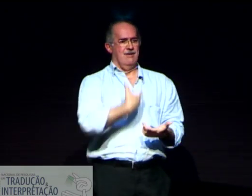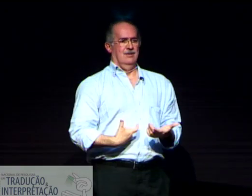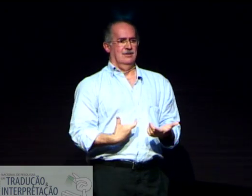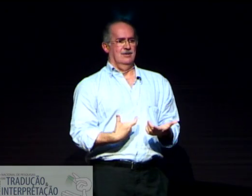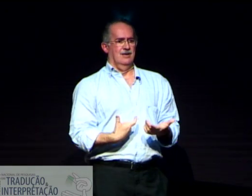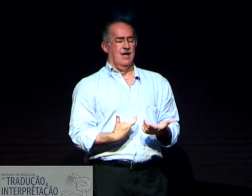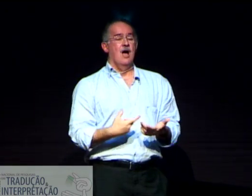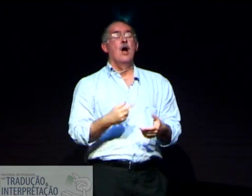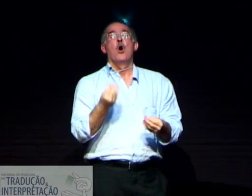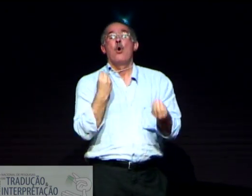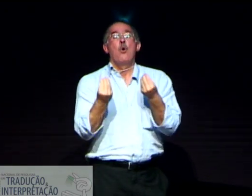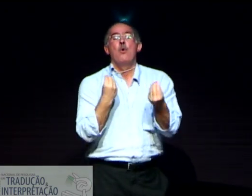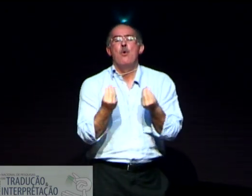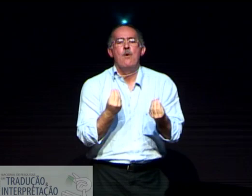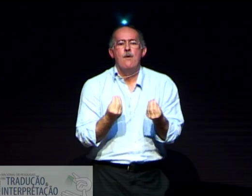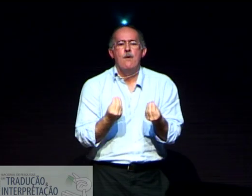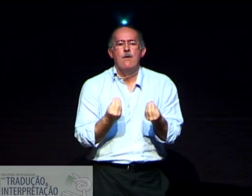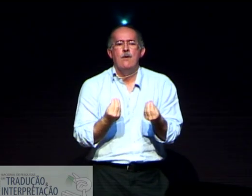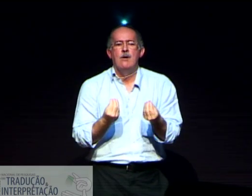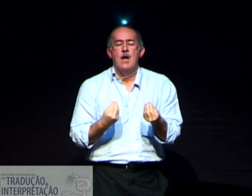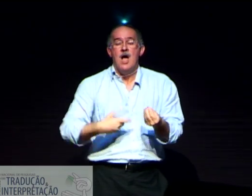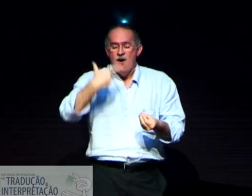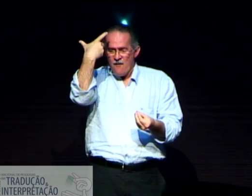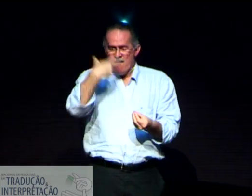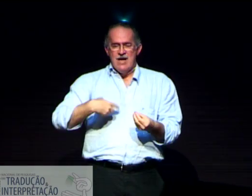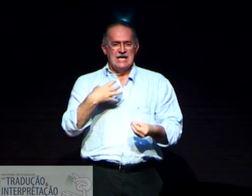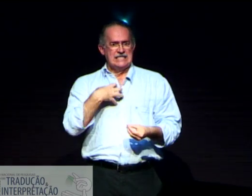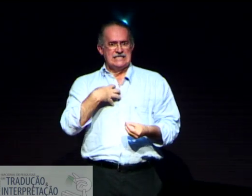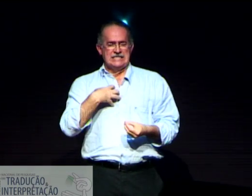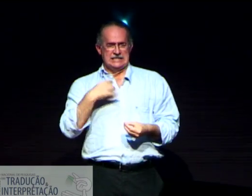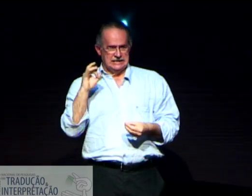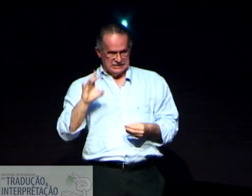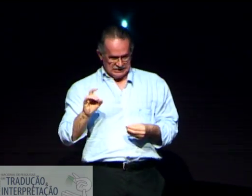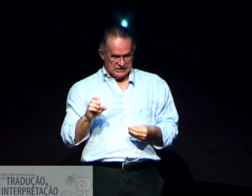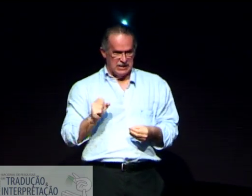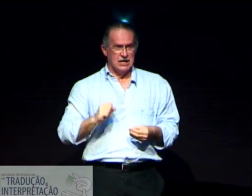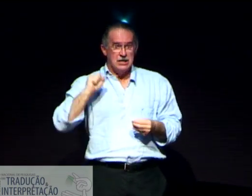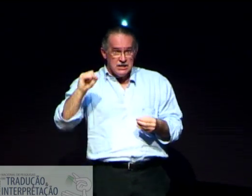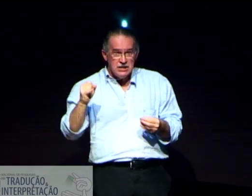E observando as concepções relacionadas ao tradutor.